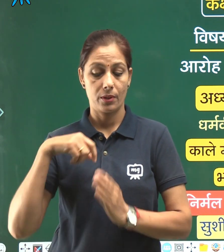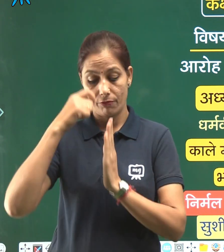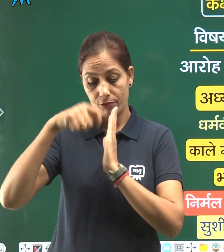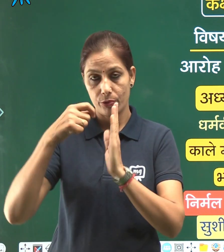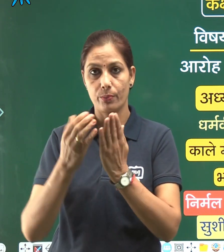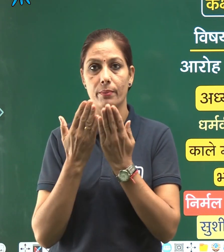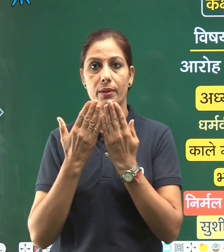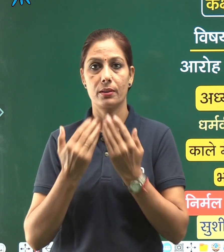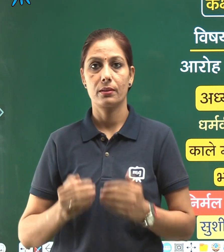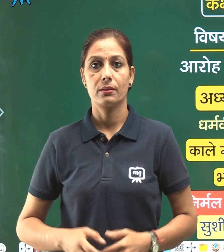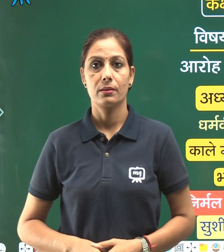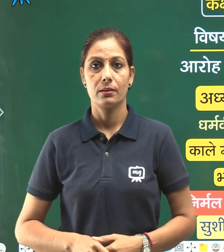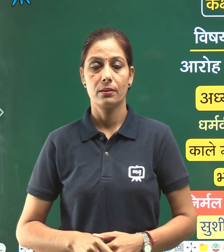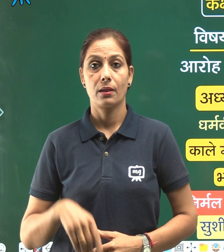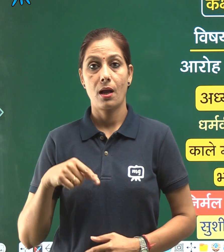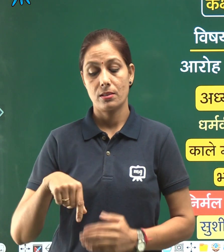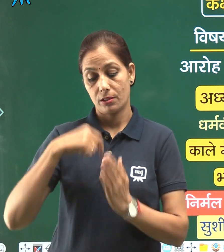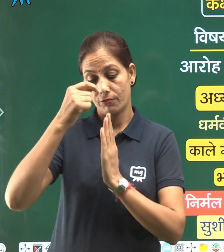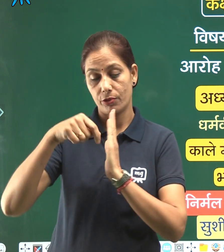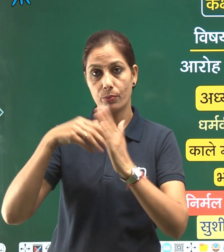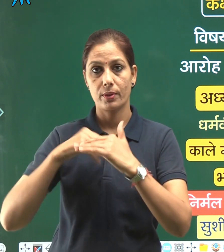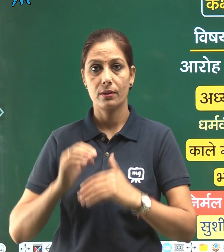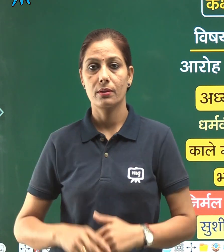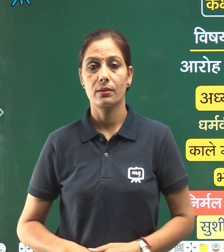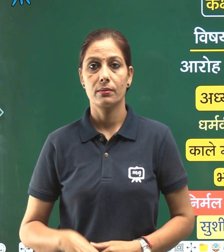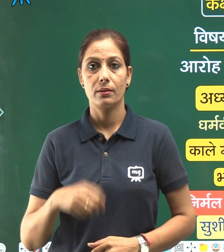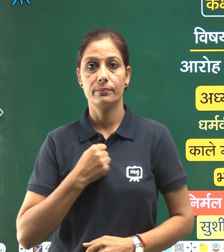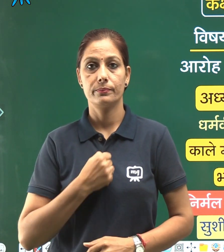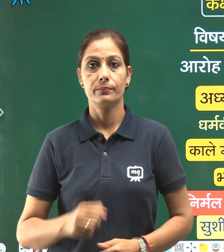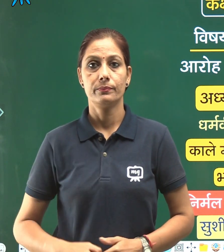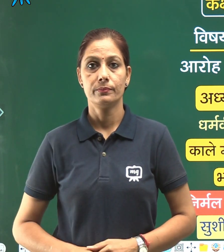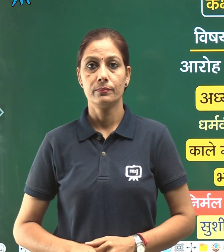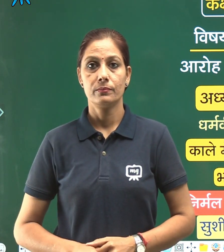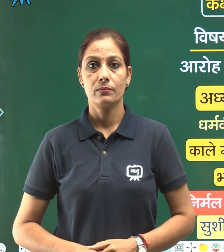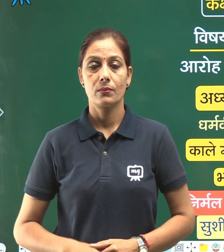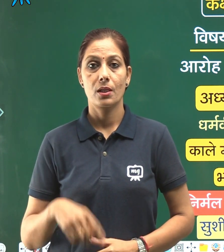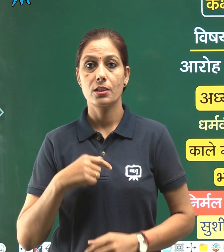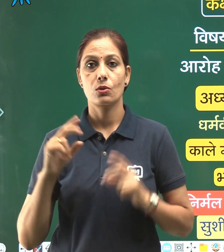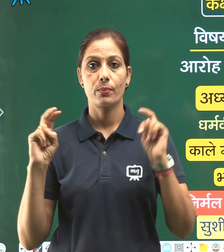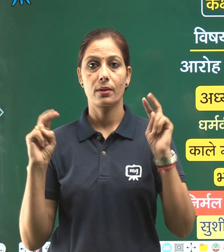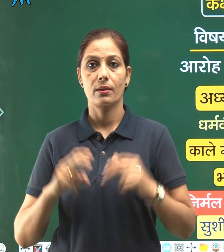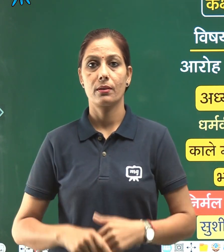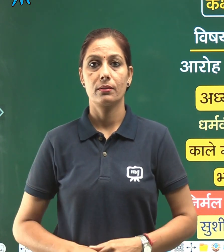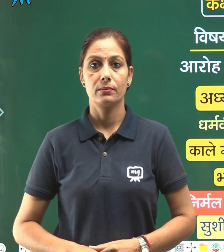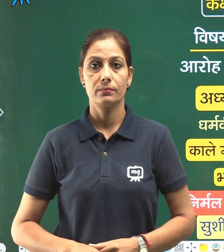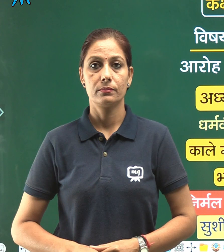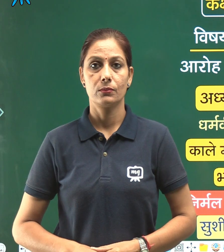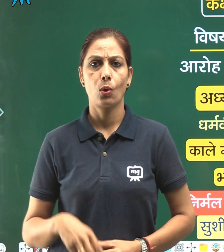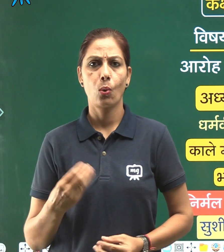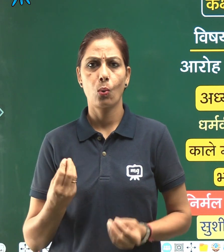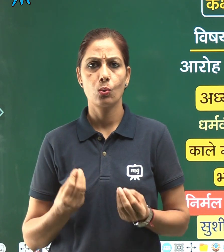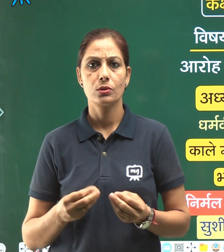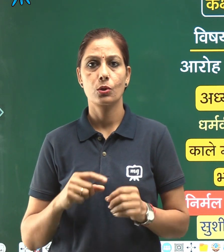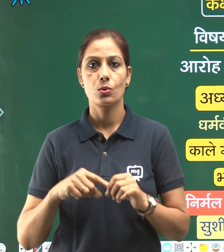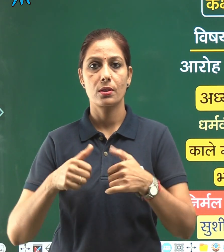पढ़ी। आज के वीडियो में हम इस अध्याय के कुछ